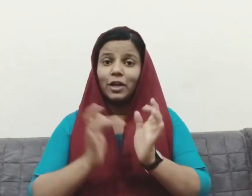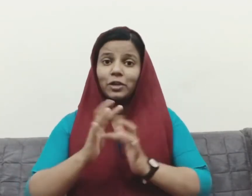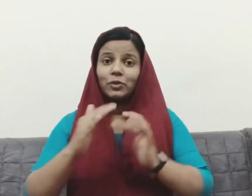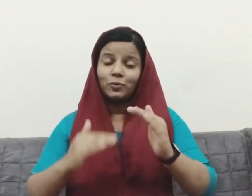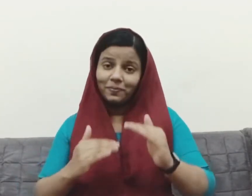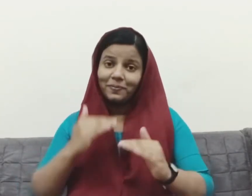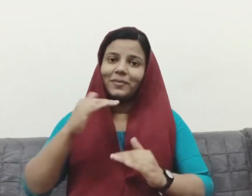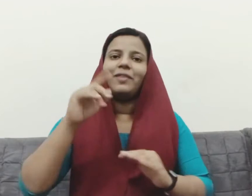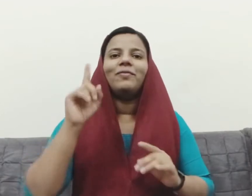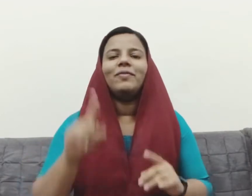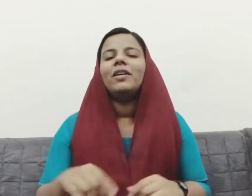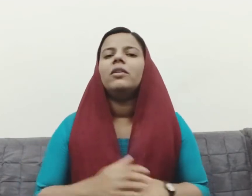ക്രിസ്തു നമ്മളിൽ വളരണം. അപ്പം